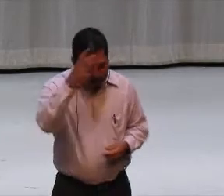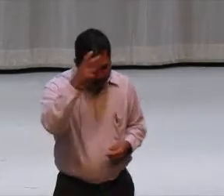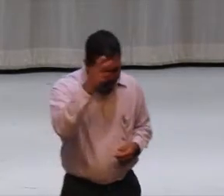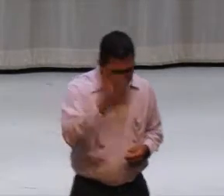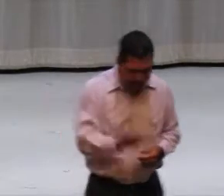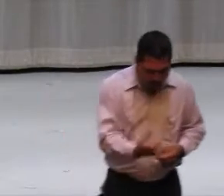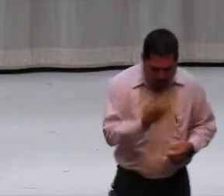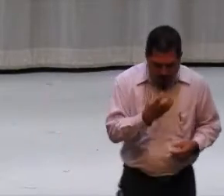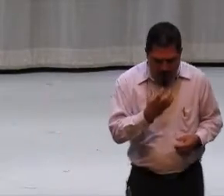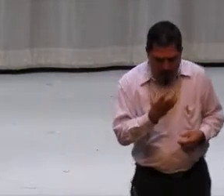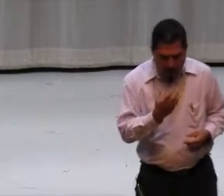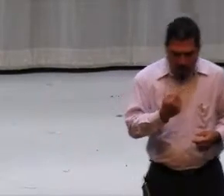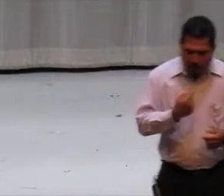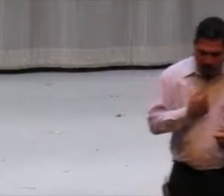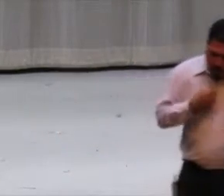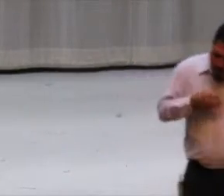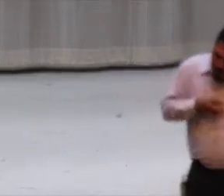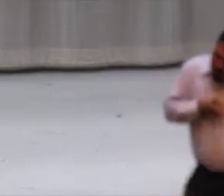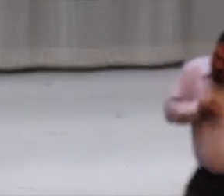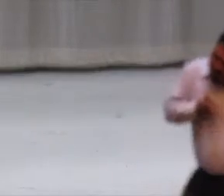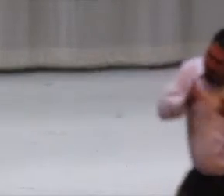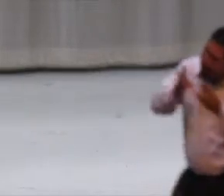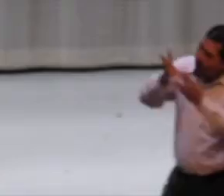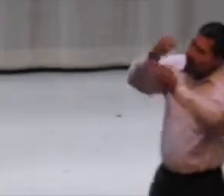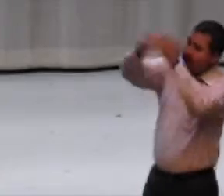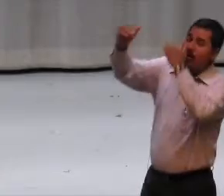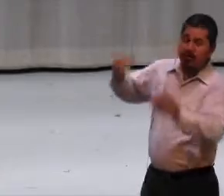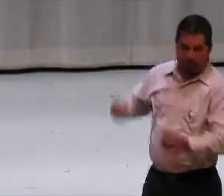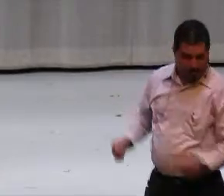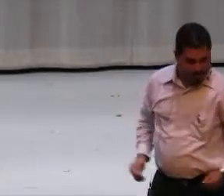Satanás está enojado cuando yo voy en camino al cielo.